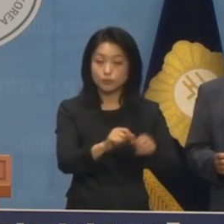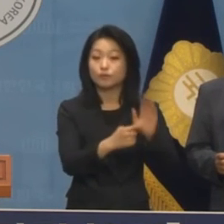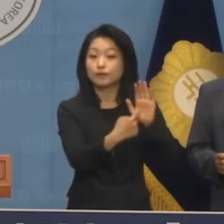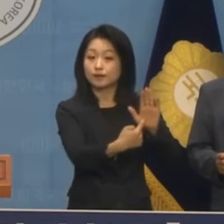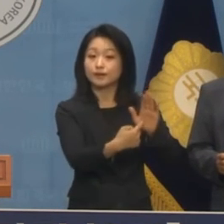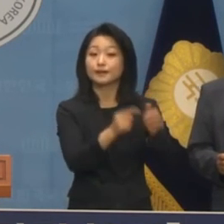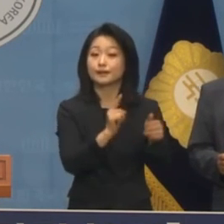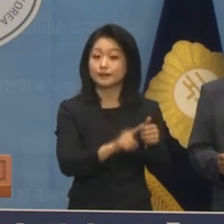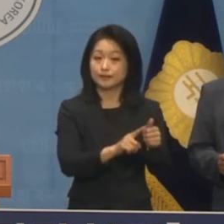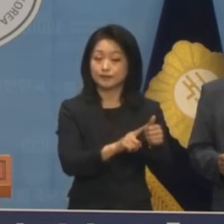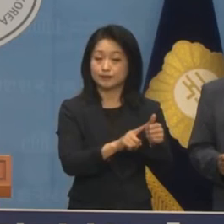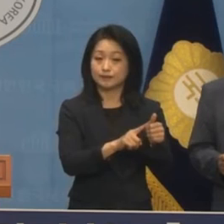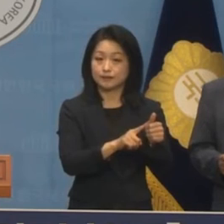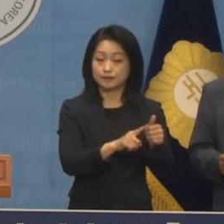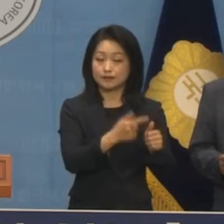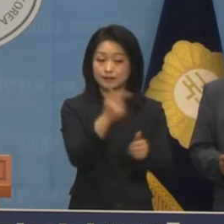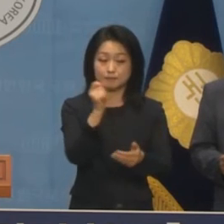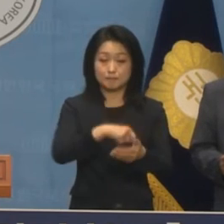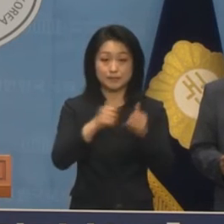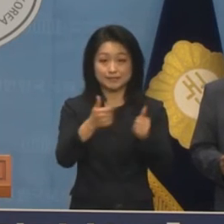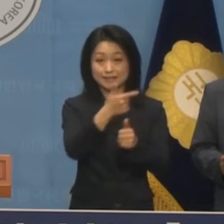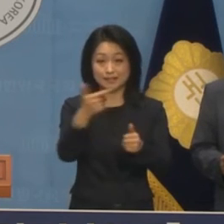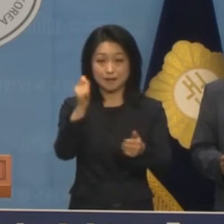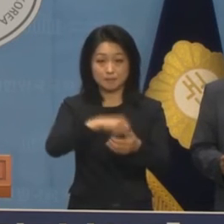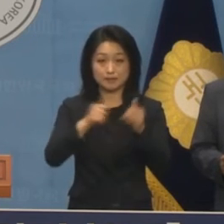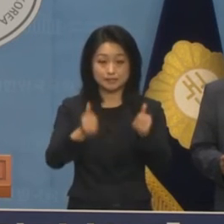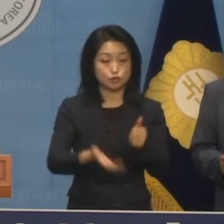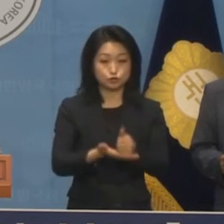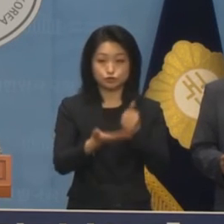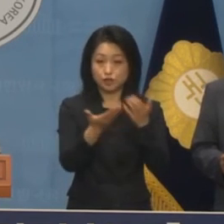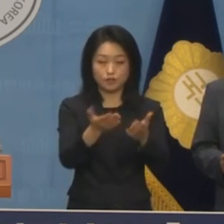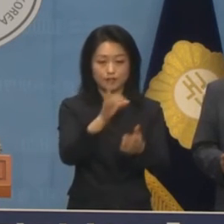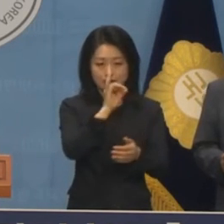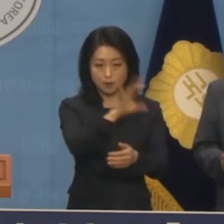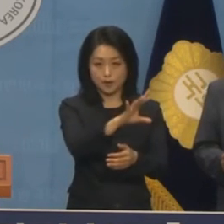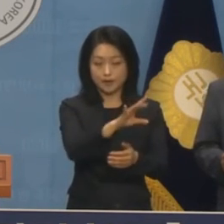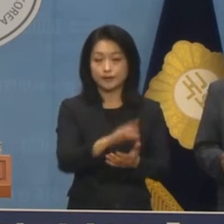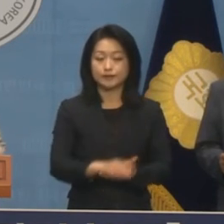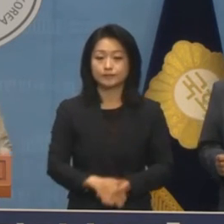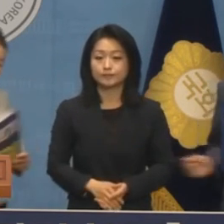이 후보자를 차기 대법관으로 추천해서는 안 될 일일 것이다.